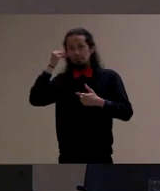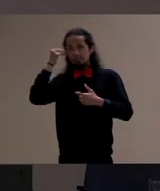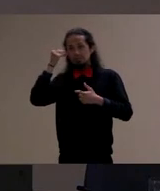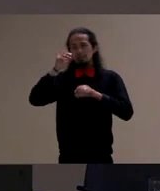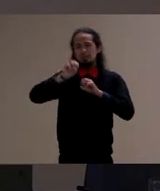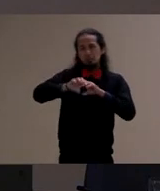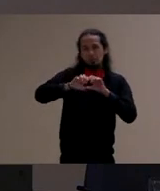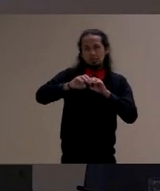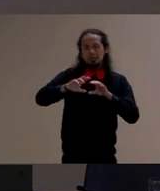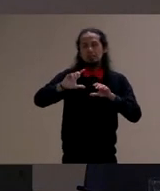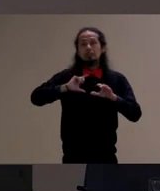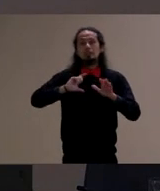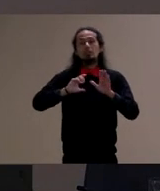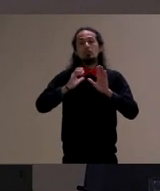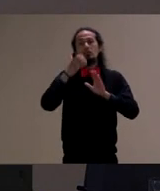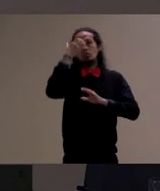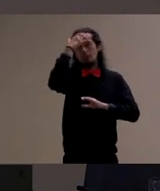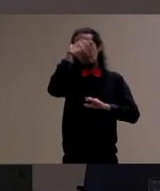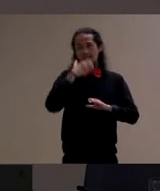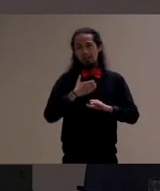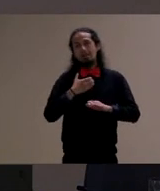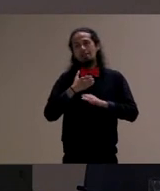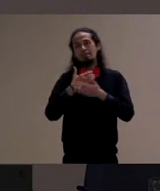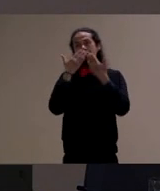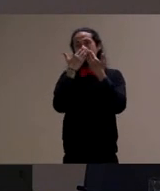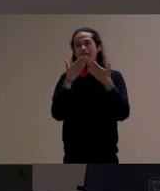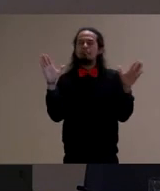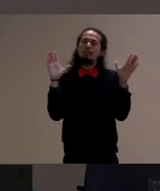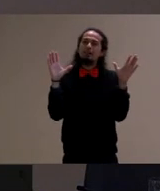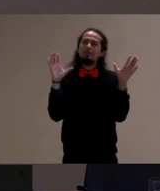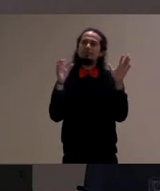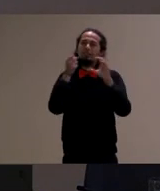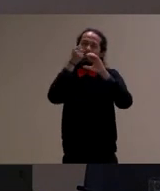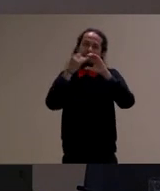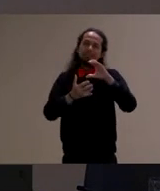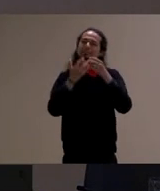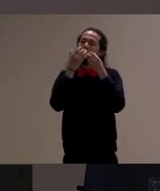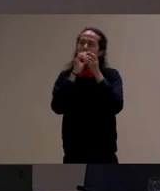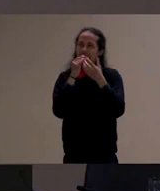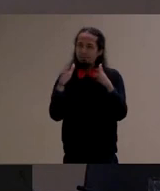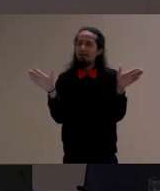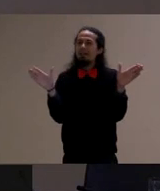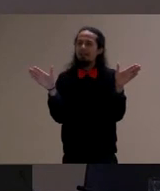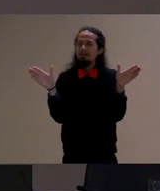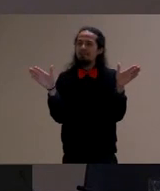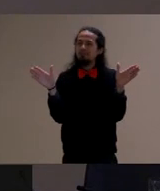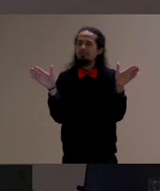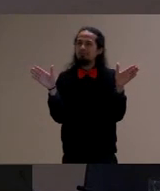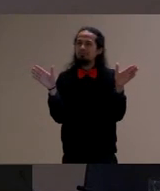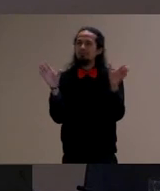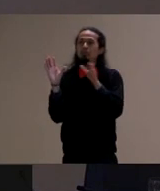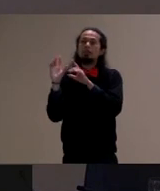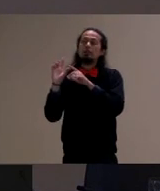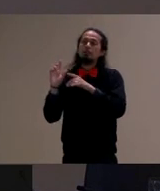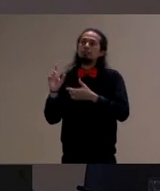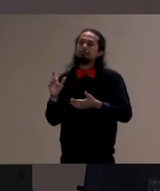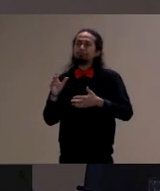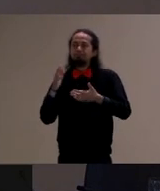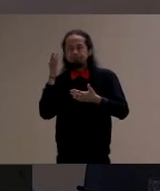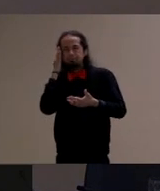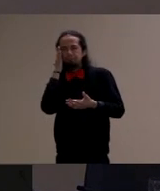menos conformador apesar de num contexto educativo que tem sempre né Essa